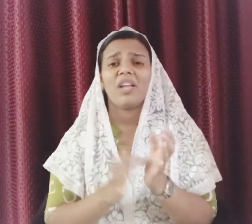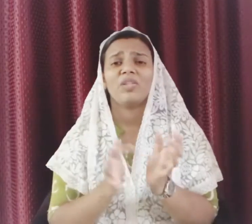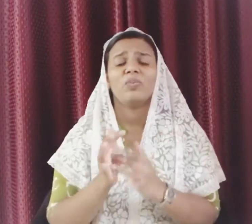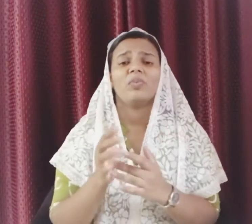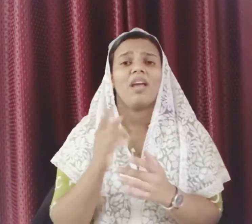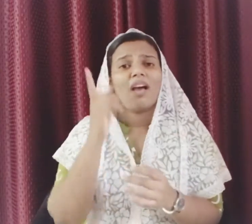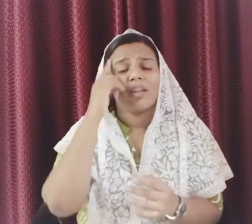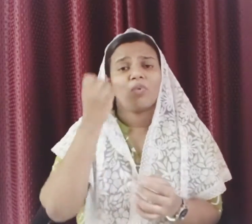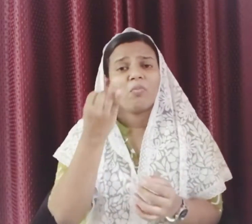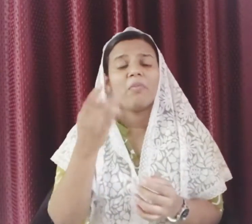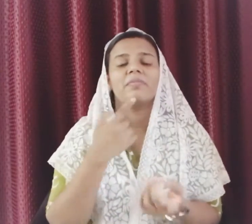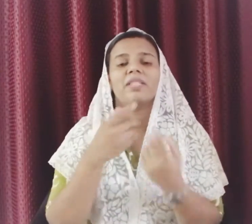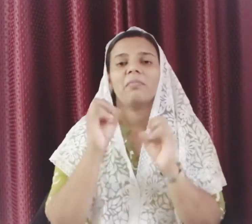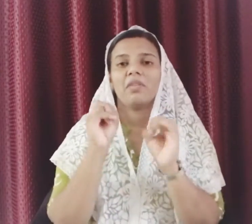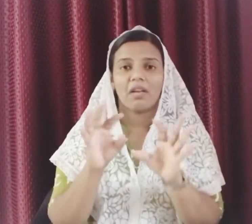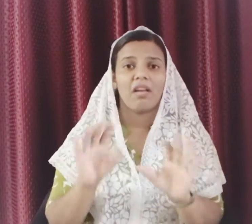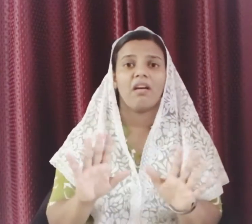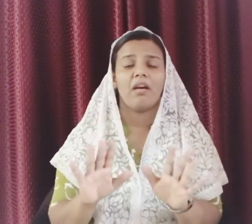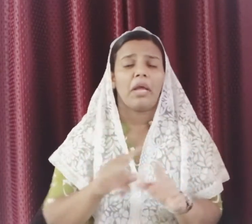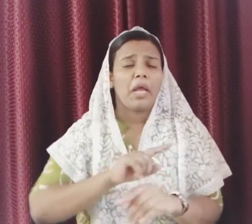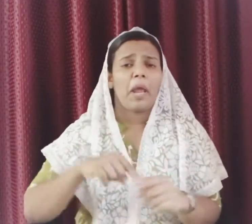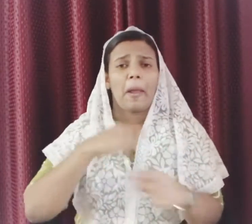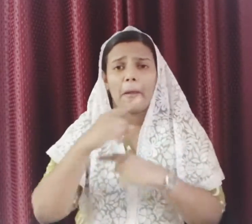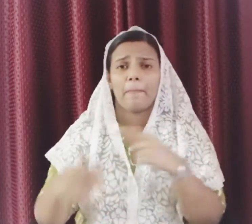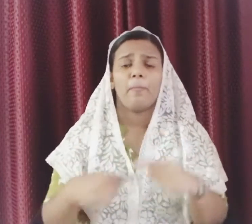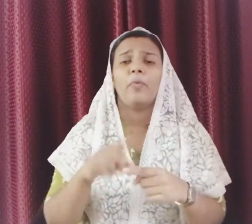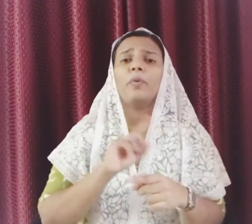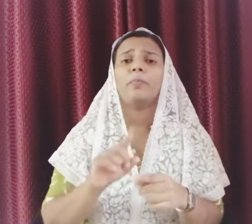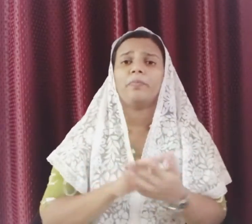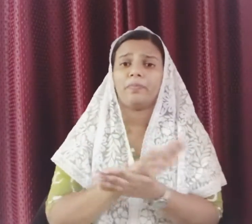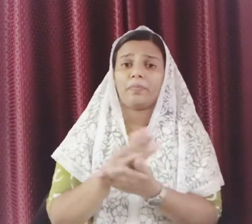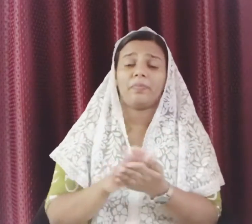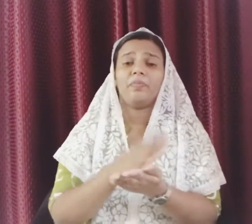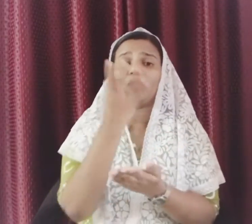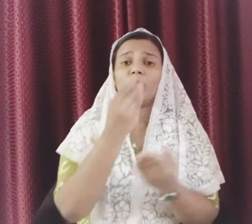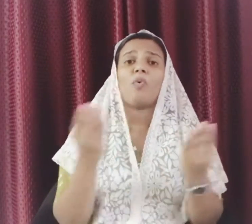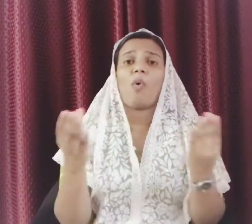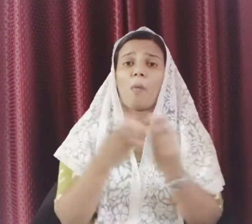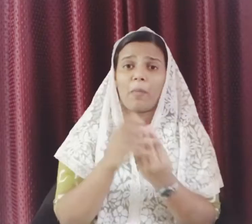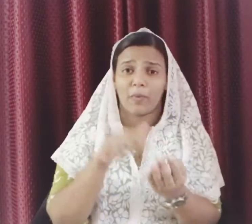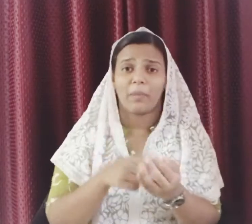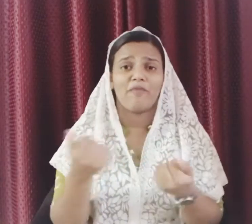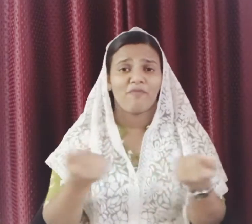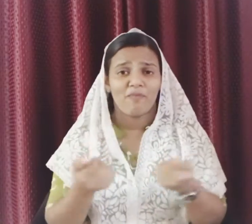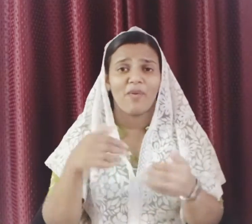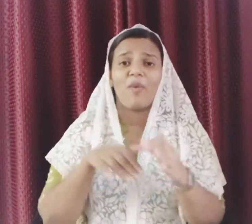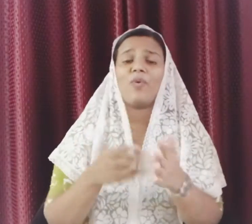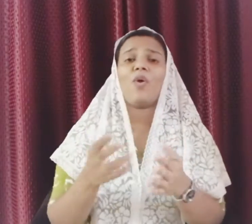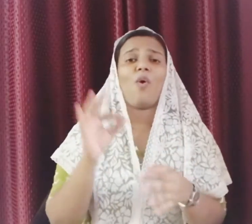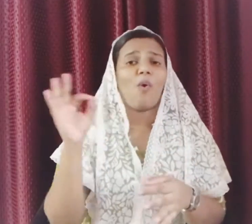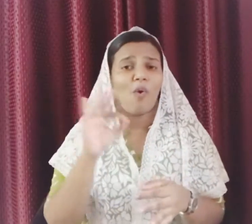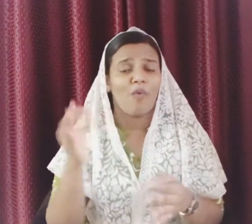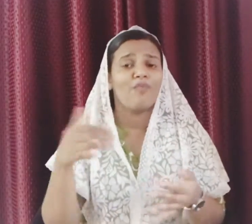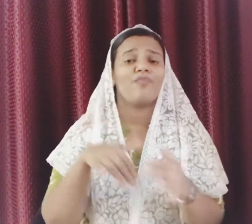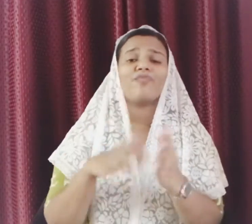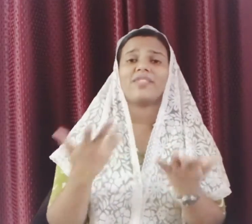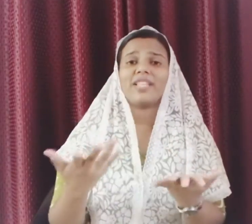വിശ്വാസികളുണ്ട്. ദിവസവും എല്ലായ്പ്പോഴും നിങ്ങളുടെ കൂടെയുണ്ട് പരിശുദ്ധാത്മാവ്. നിങ്ങളുടെ കൂടെ നിങ്ങളുടെ വാഹനത്തിൽ, നിങ്ങളുടെ കൂടെ നിങ്ങളുടെ ഓഫീസിൽ, നിങ്ങളുടെ കൂടെ